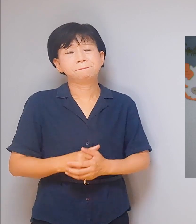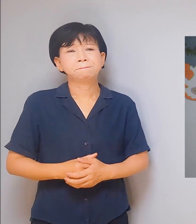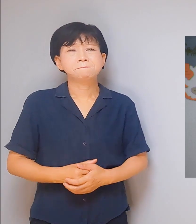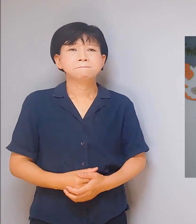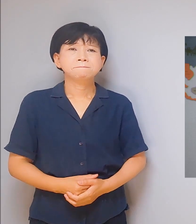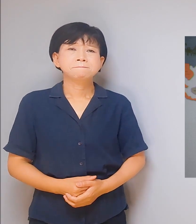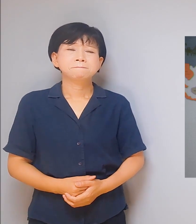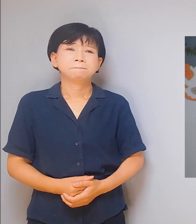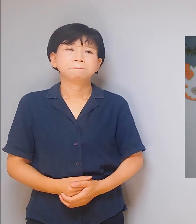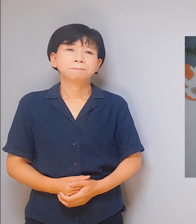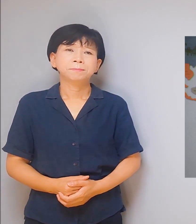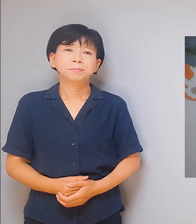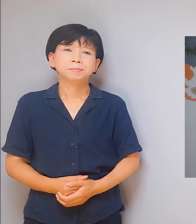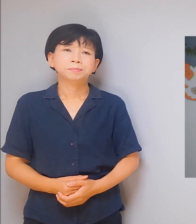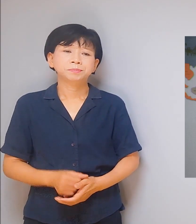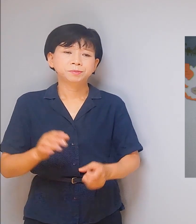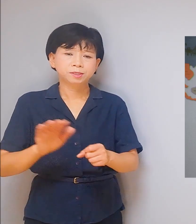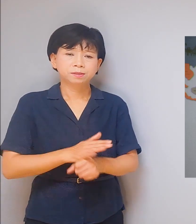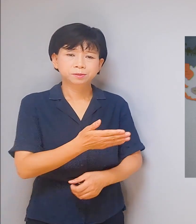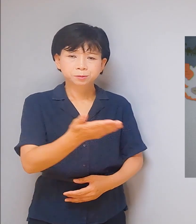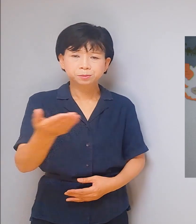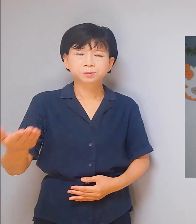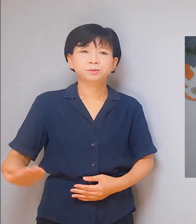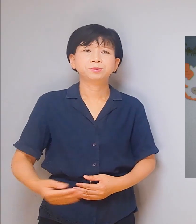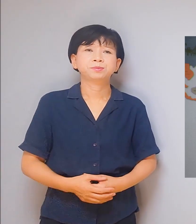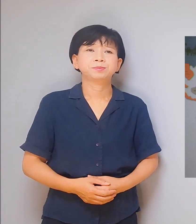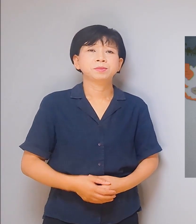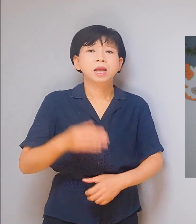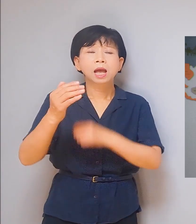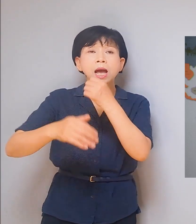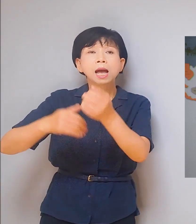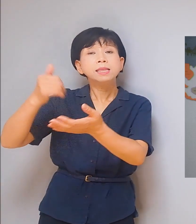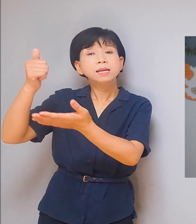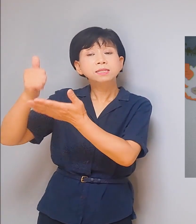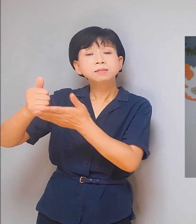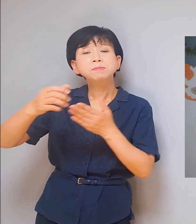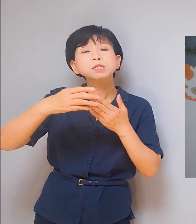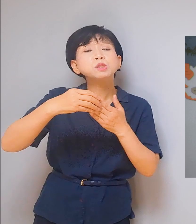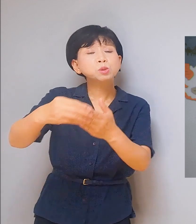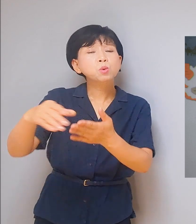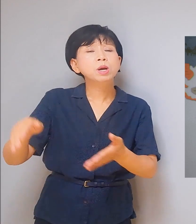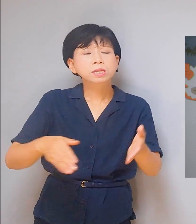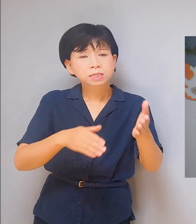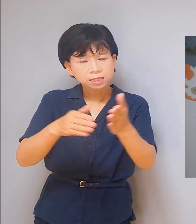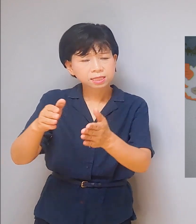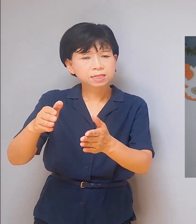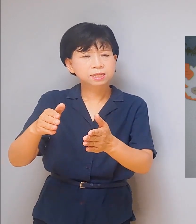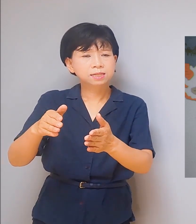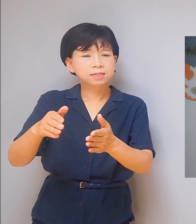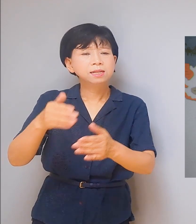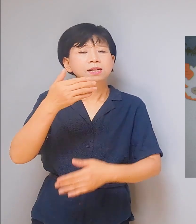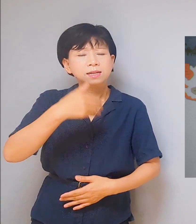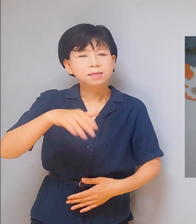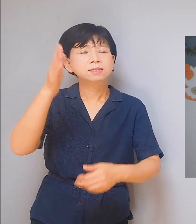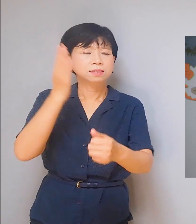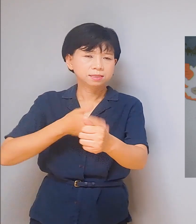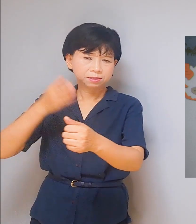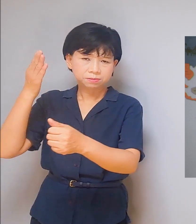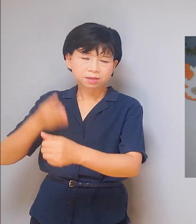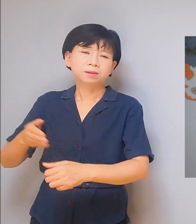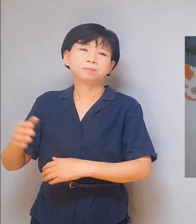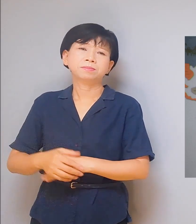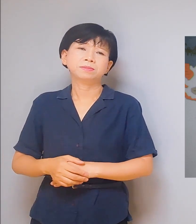아시겠습니까? 사랑하는 성도 여러분, 하나님이 인도하시는 길로 가실 수 있기를 바랍니다.